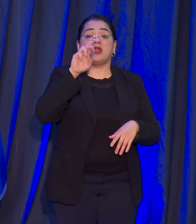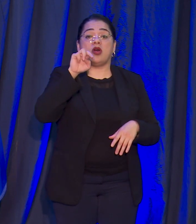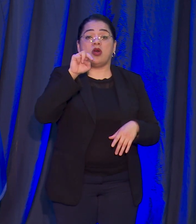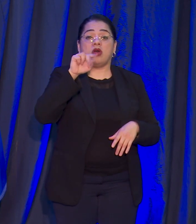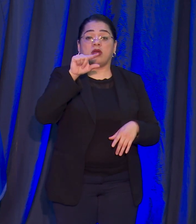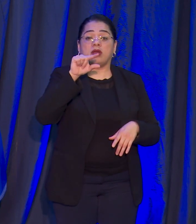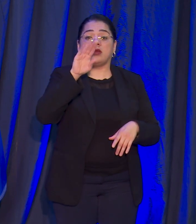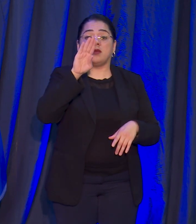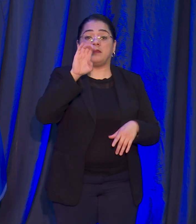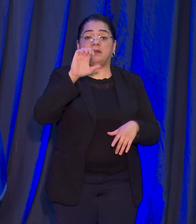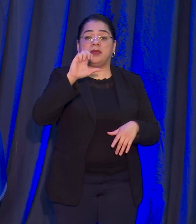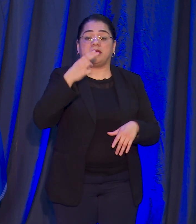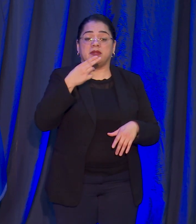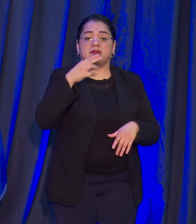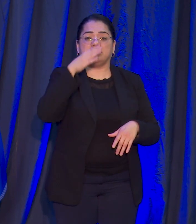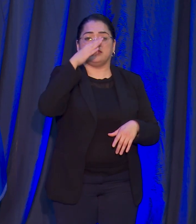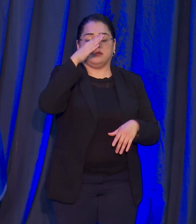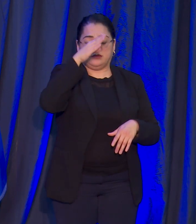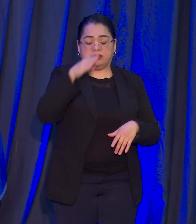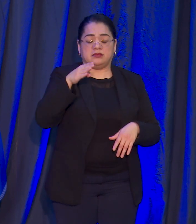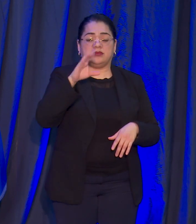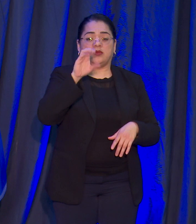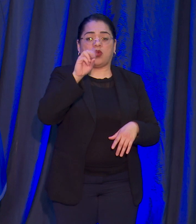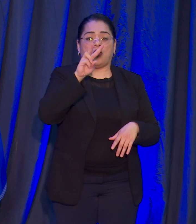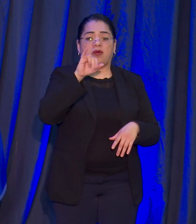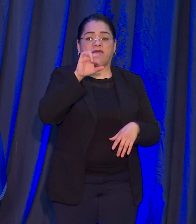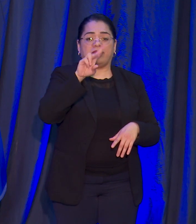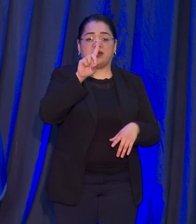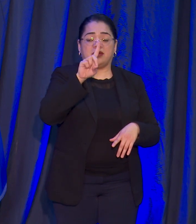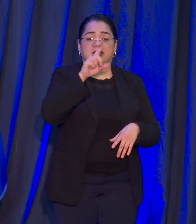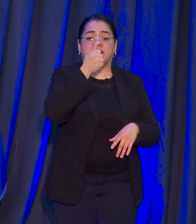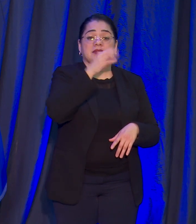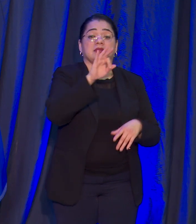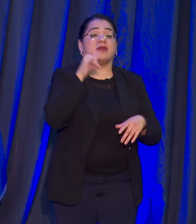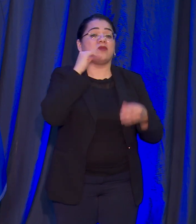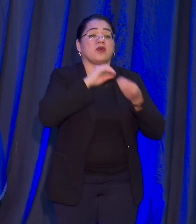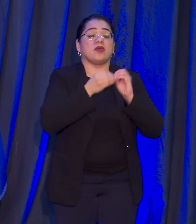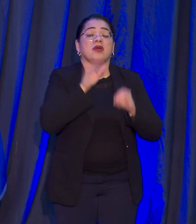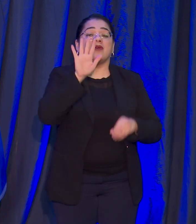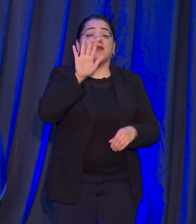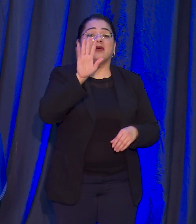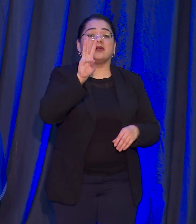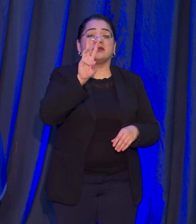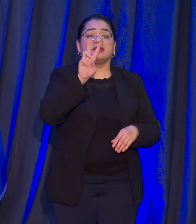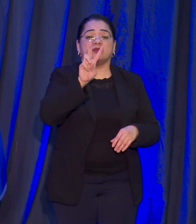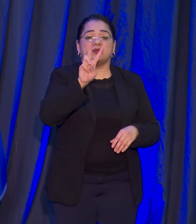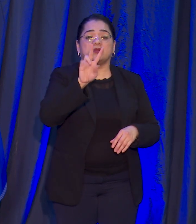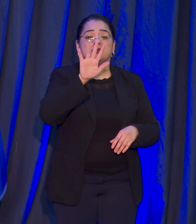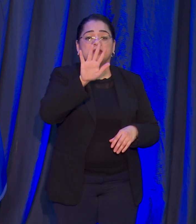www.longbeach.gov /COVID-19. También pueden llamar a la línea de información